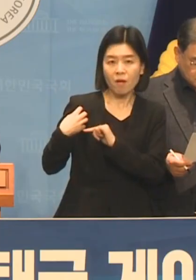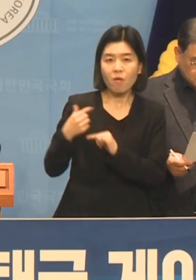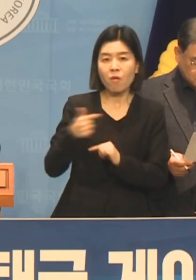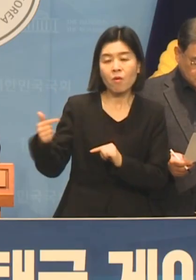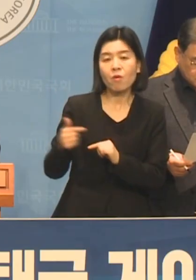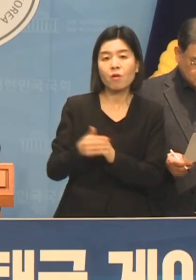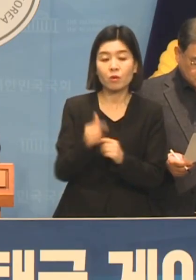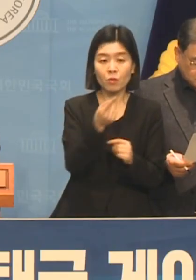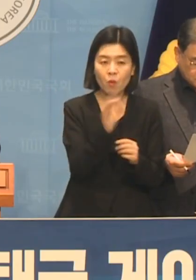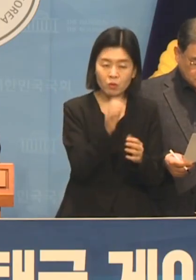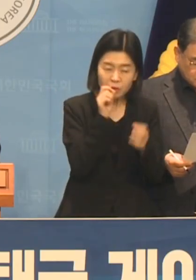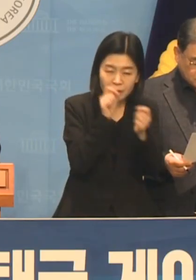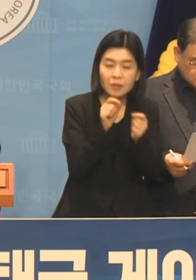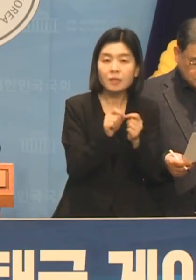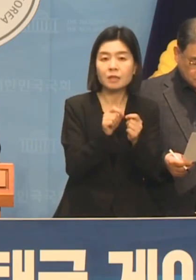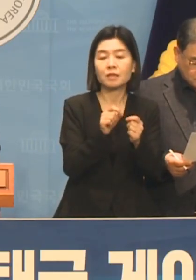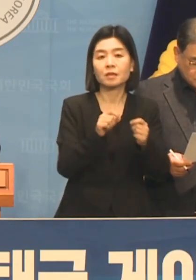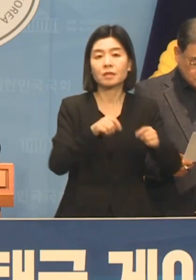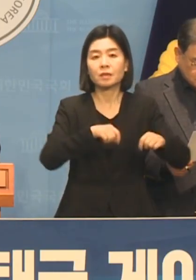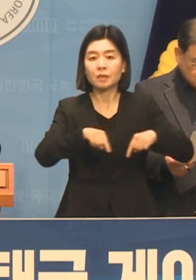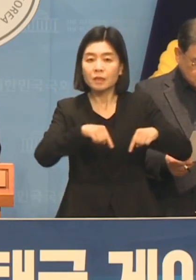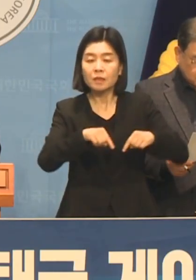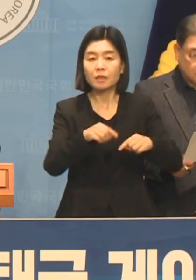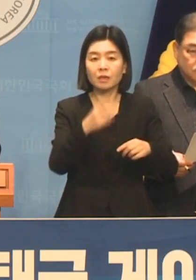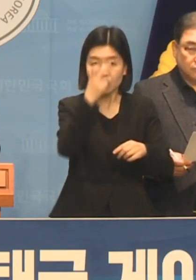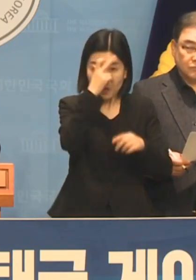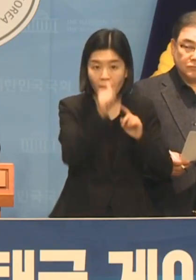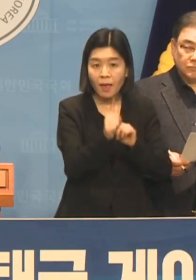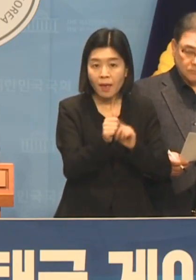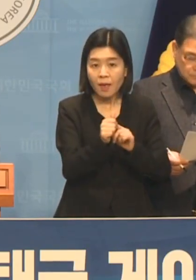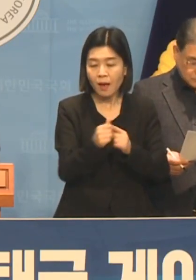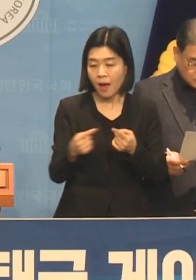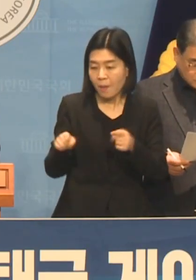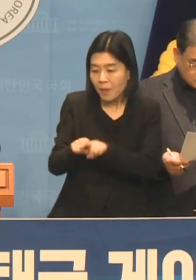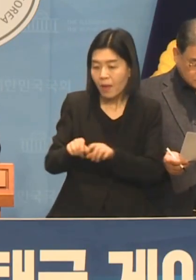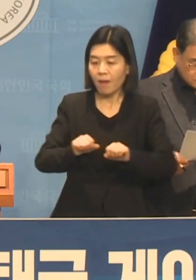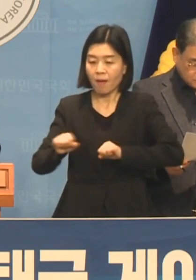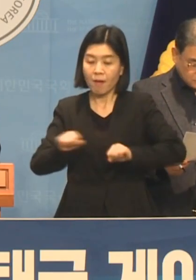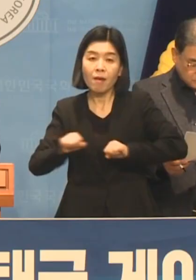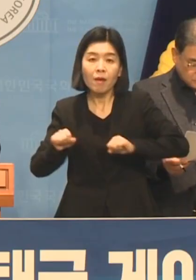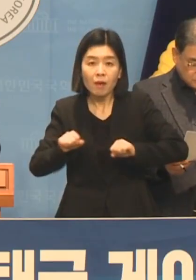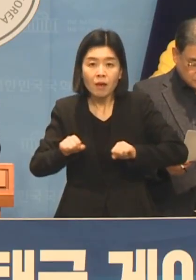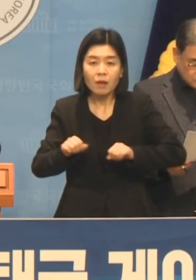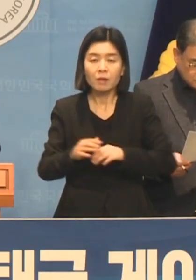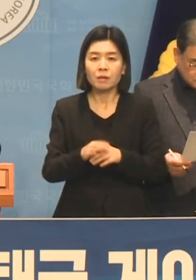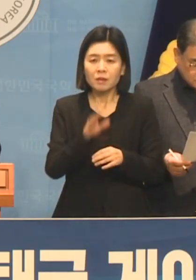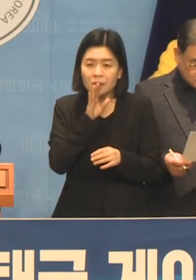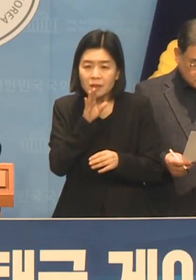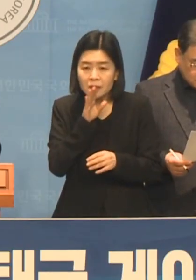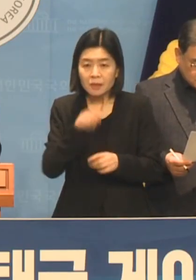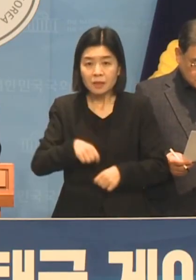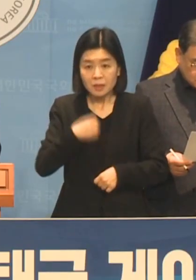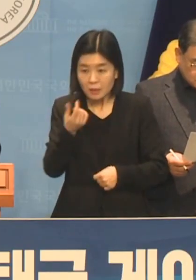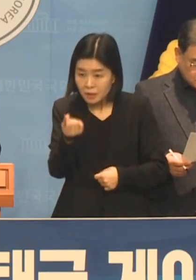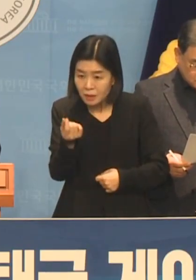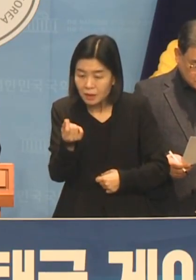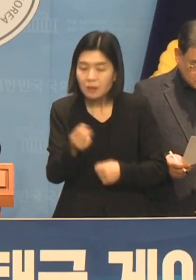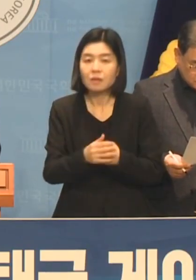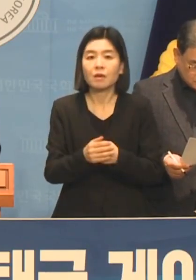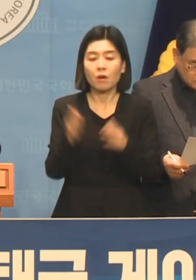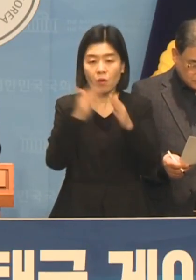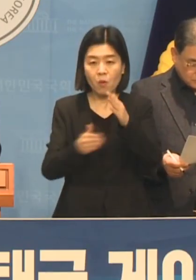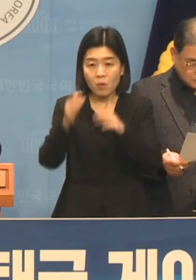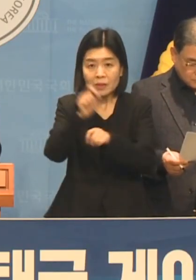측근이자 대협력부장이던 최용희 씨도 함께 움직였습니다. 만약 사실이라면